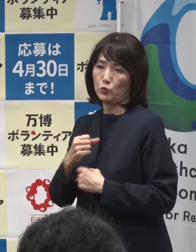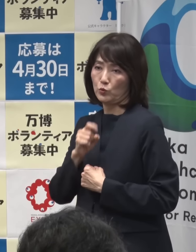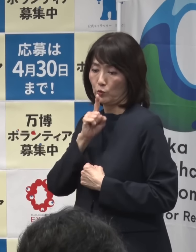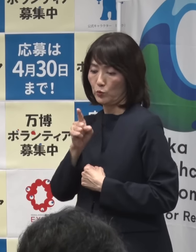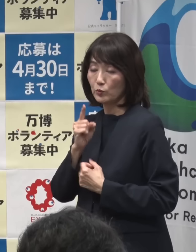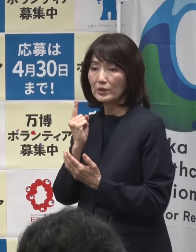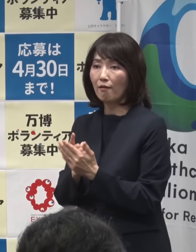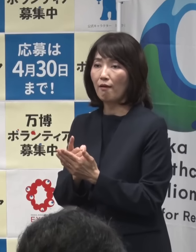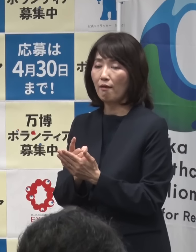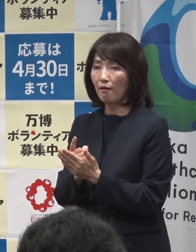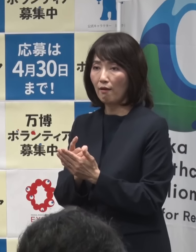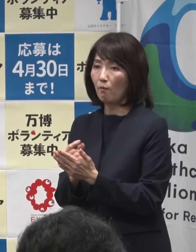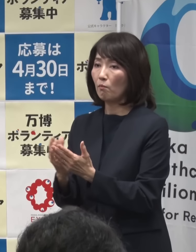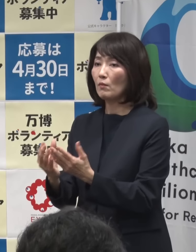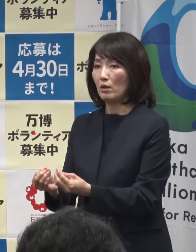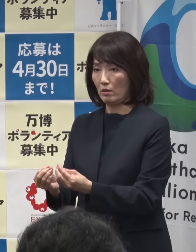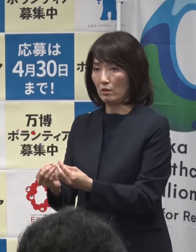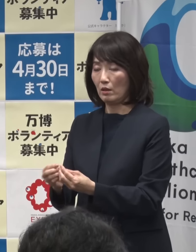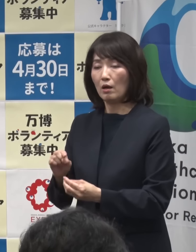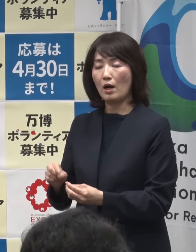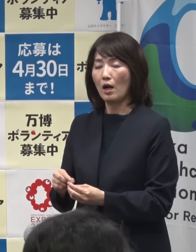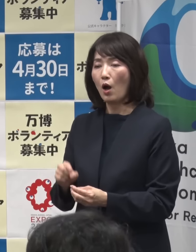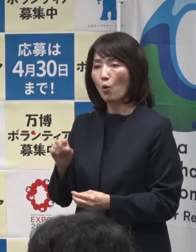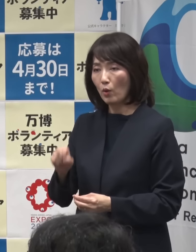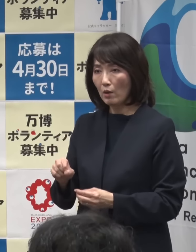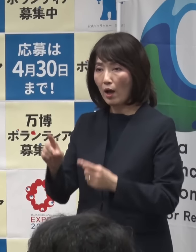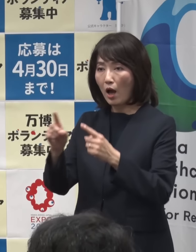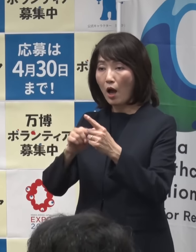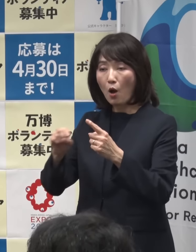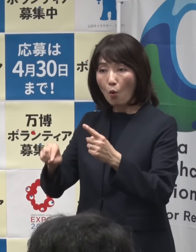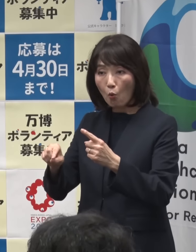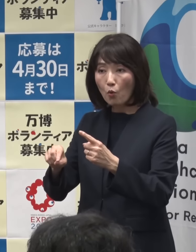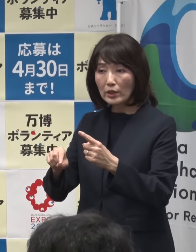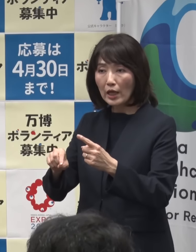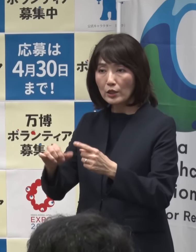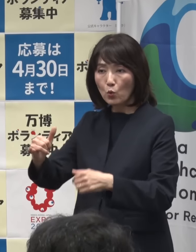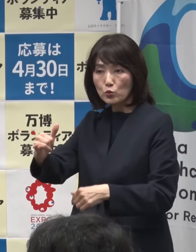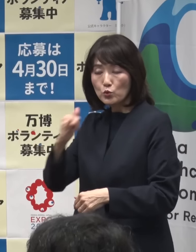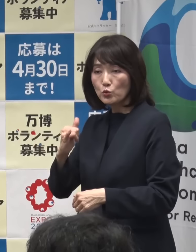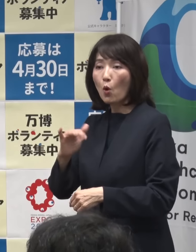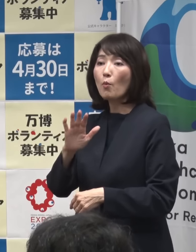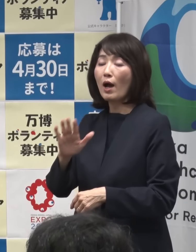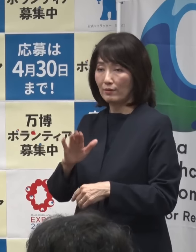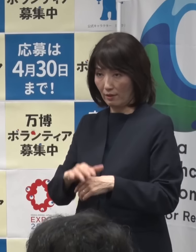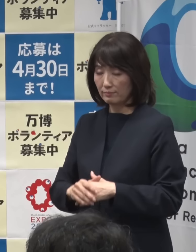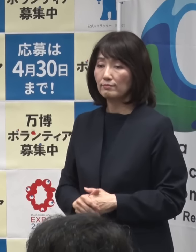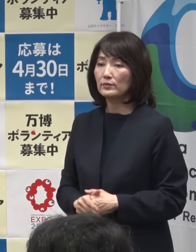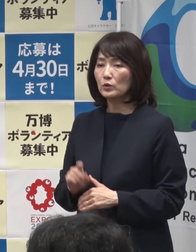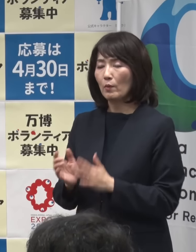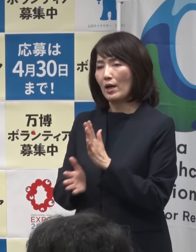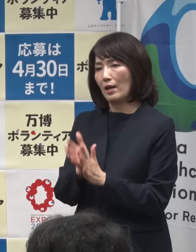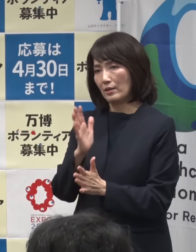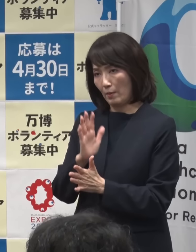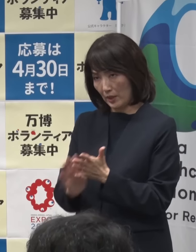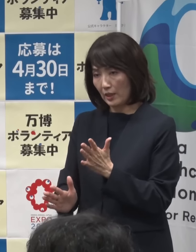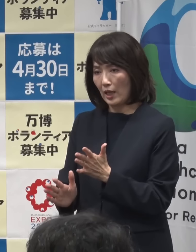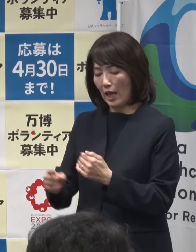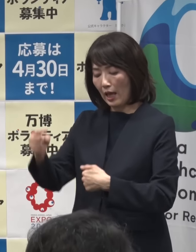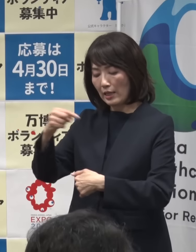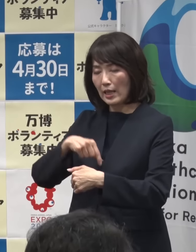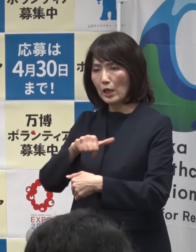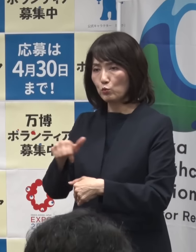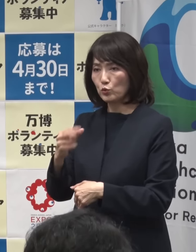ったと。ただこれは公益通報もされているわけですから、ここは改めてですね、この内